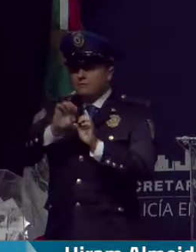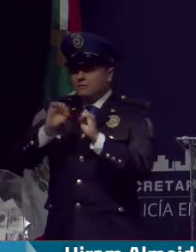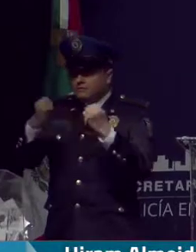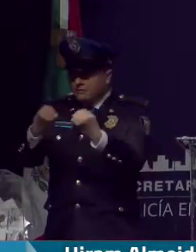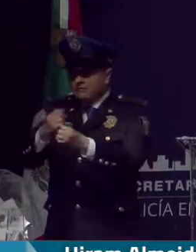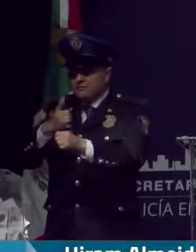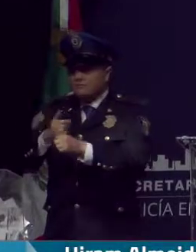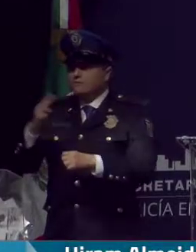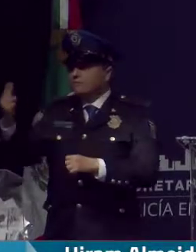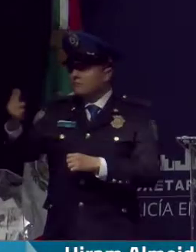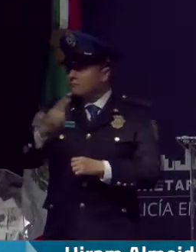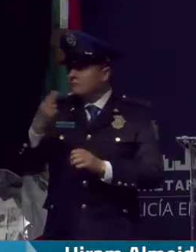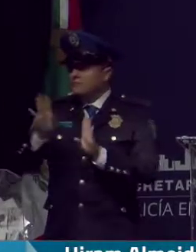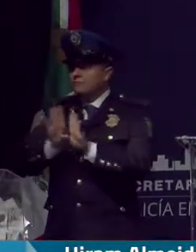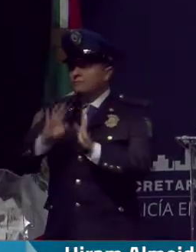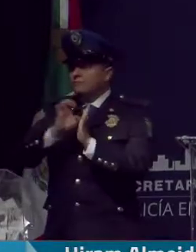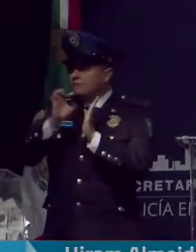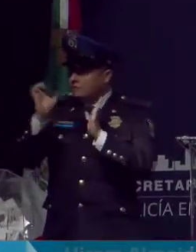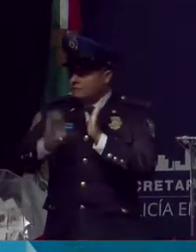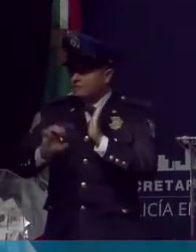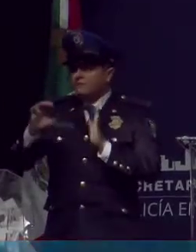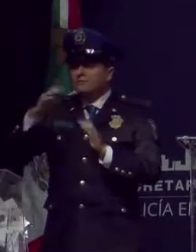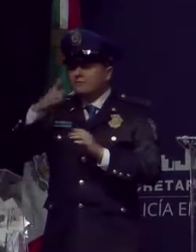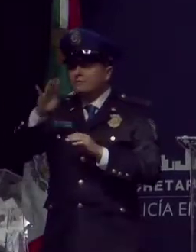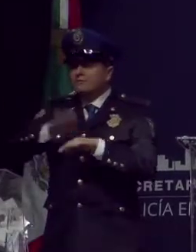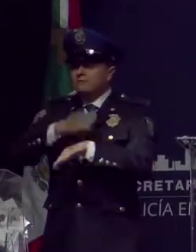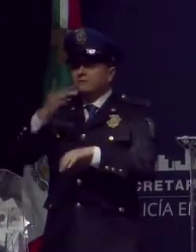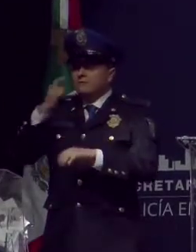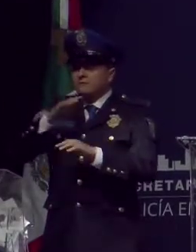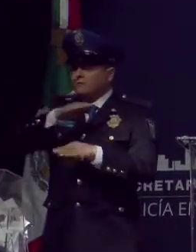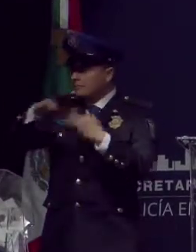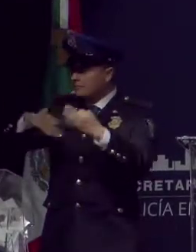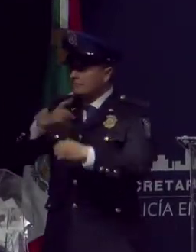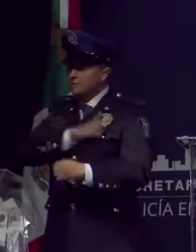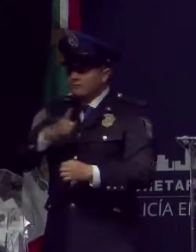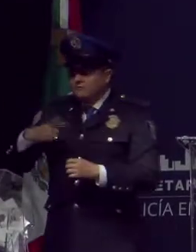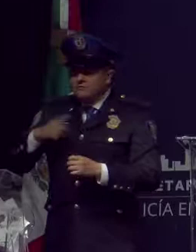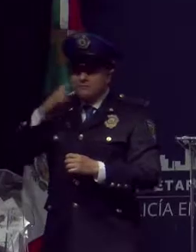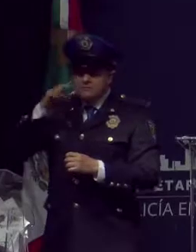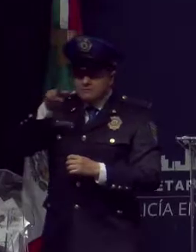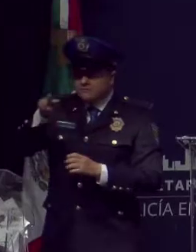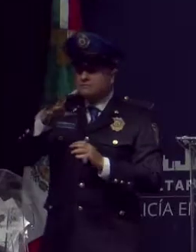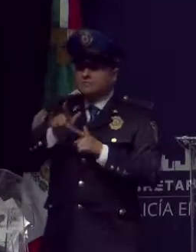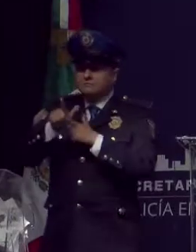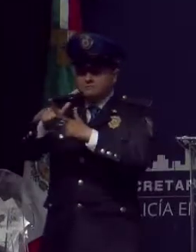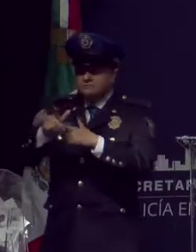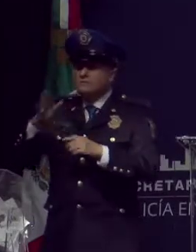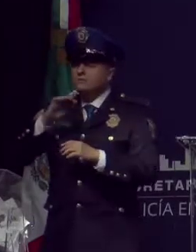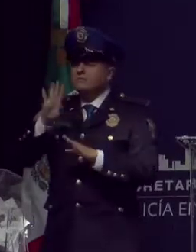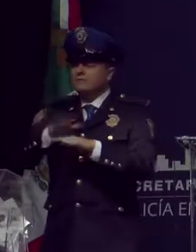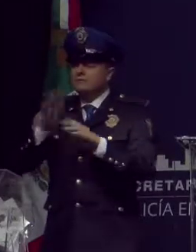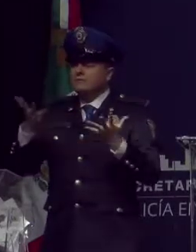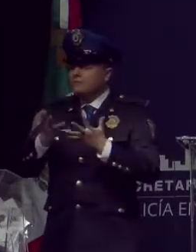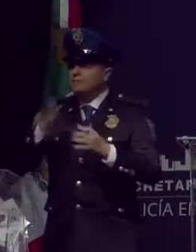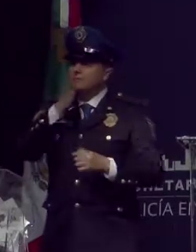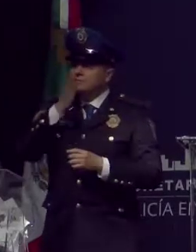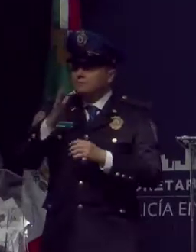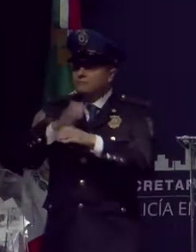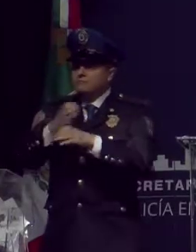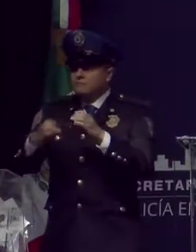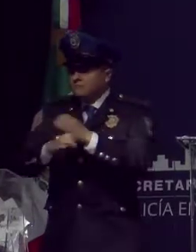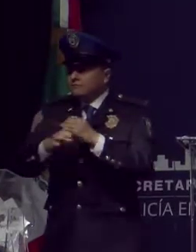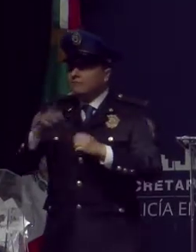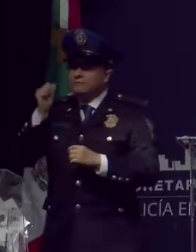sociedad. Ustedes son un ejemplo que todos deberíamos seguir, de hacer el bien de la mayor y mejor